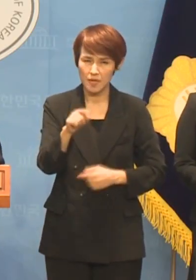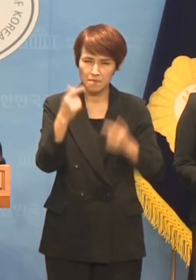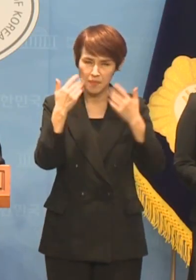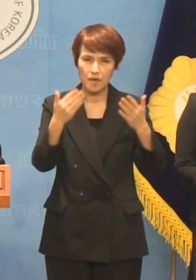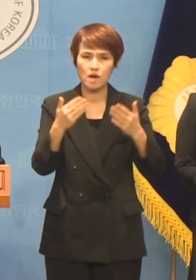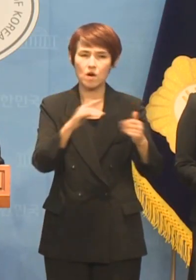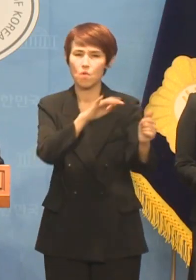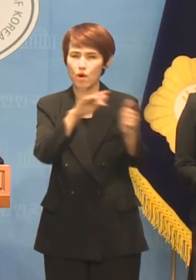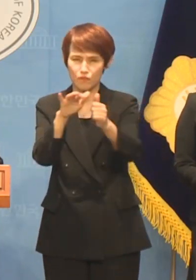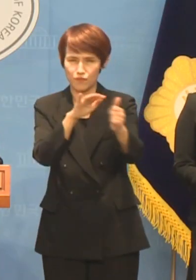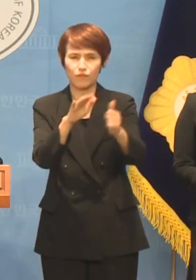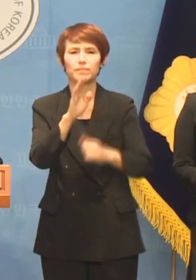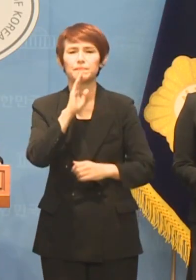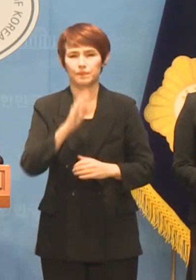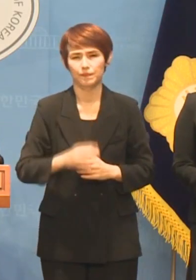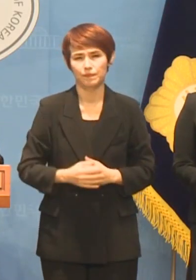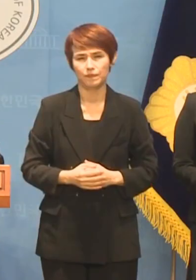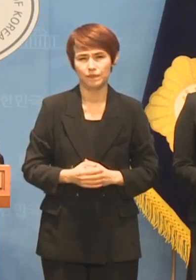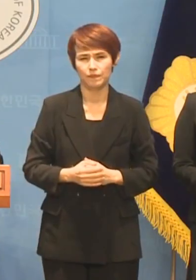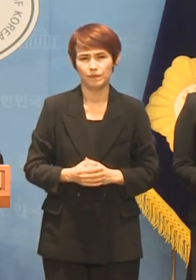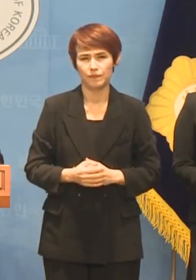회유 정황으로 보입니다.